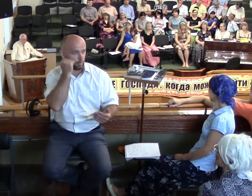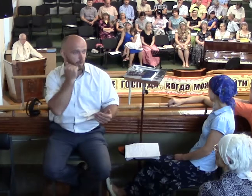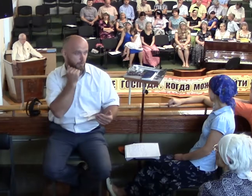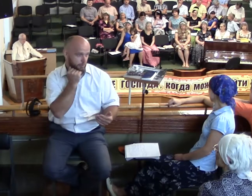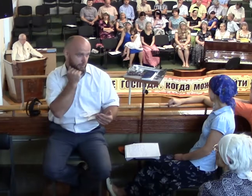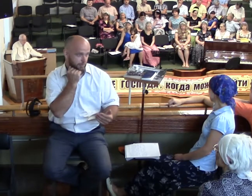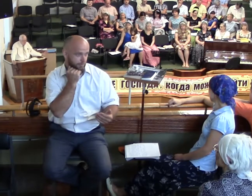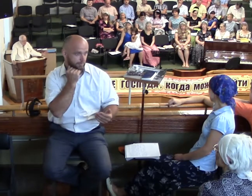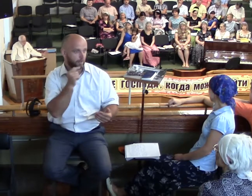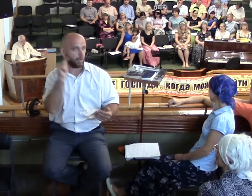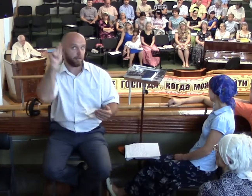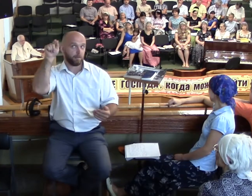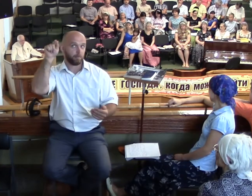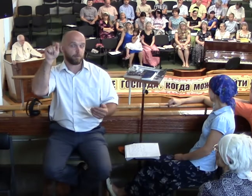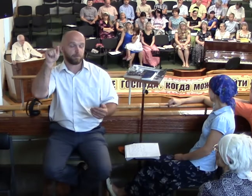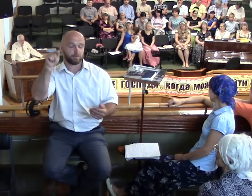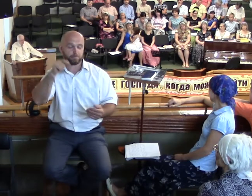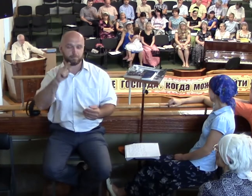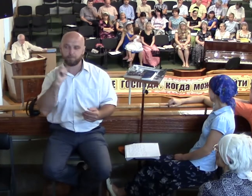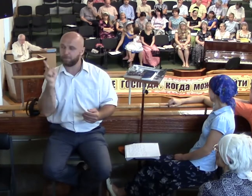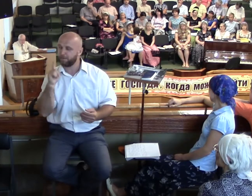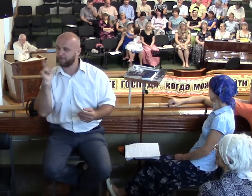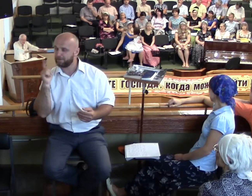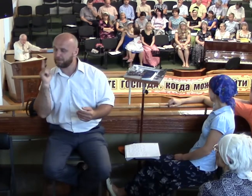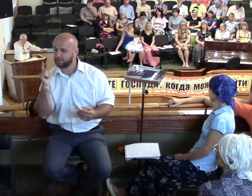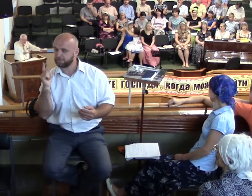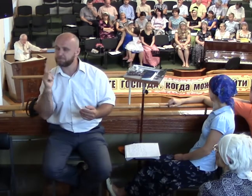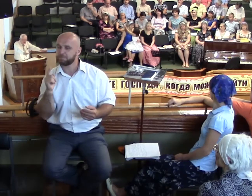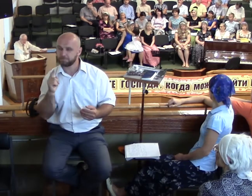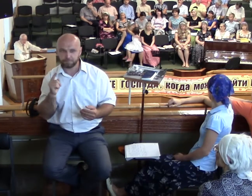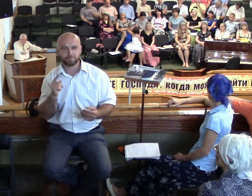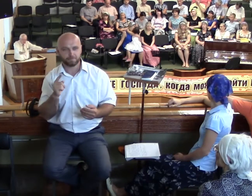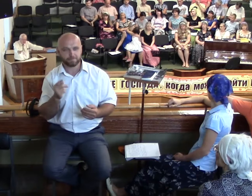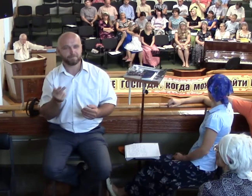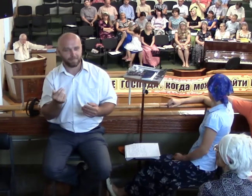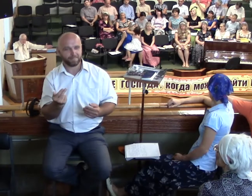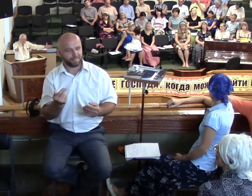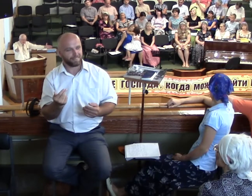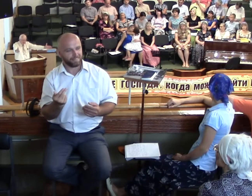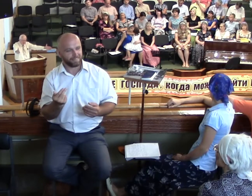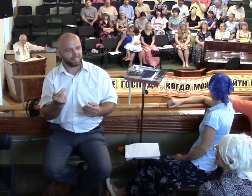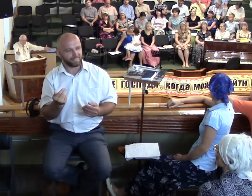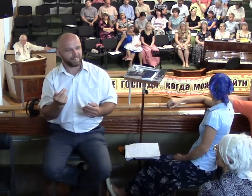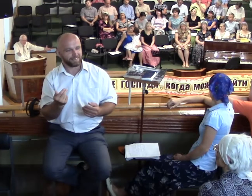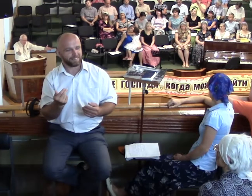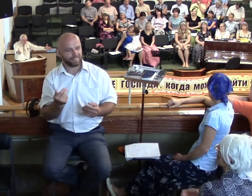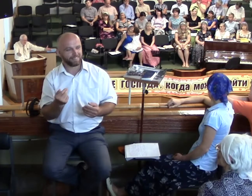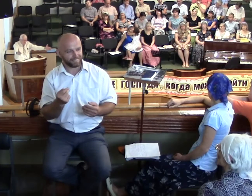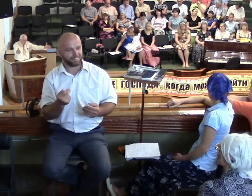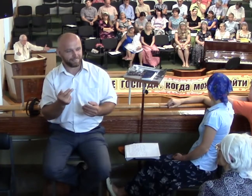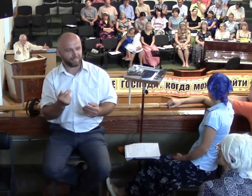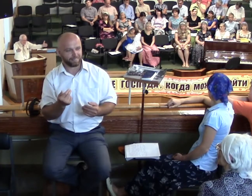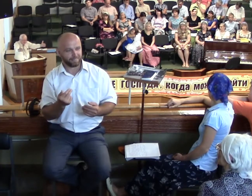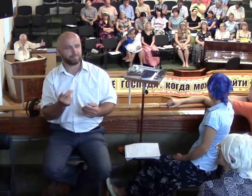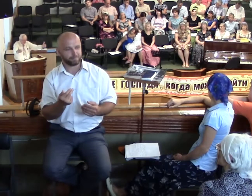день, друзья, каждый день, если вы начали убирать помещение, то через каждые 10 минут помещение будет